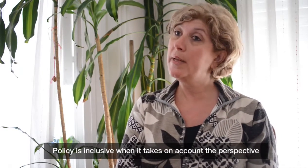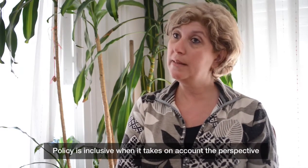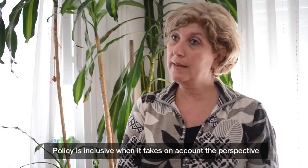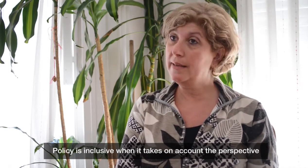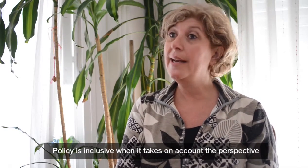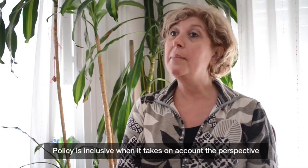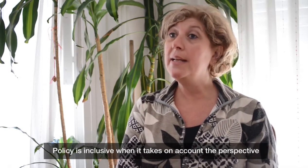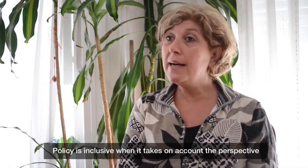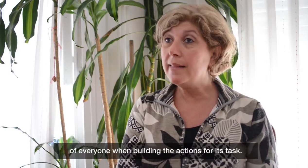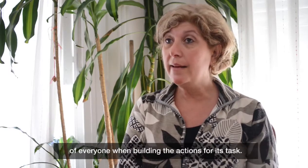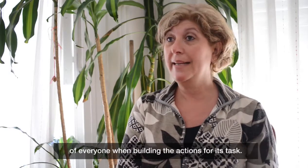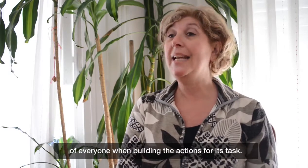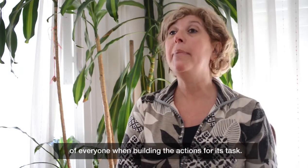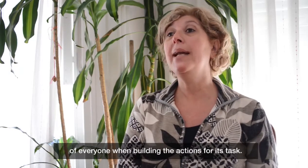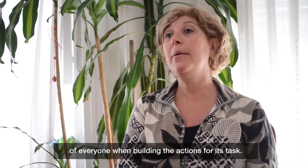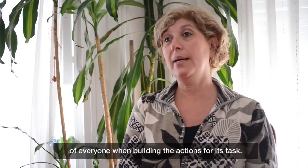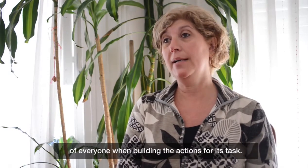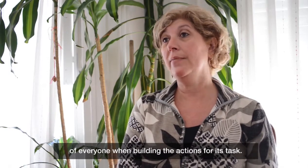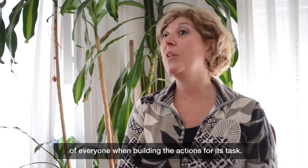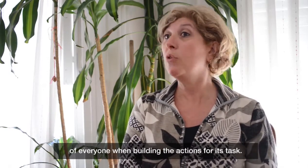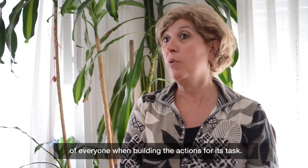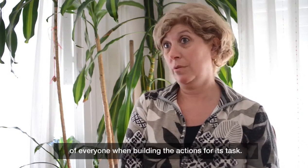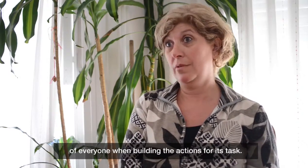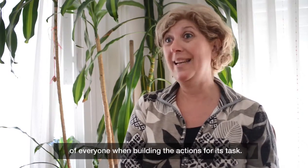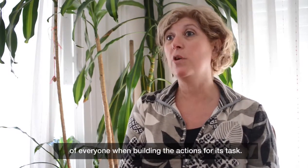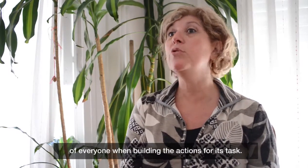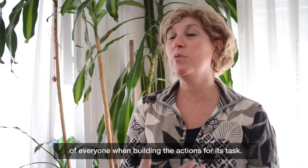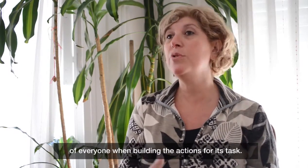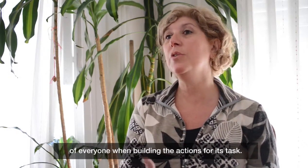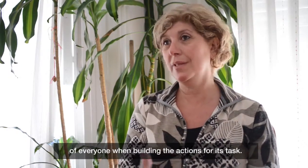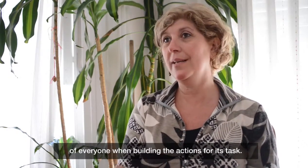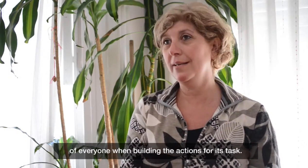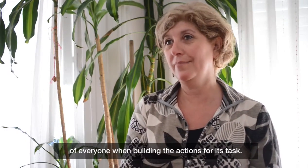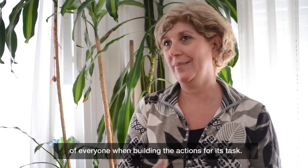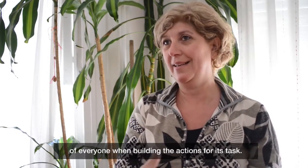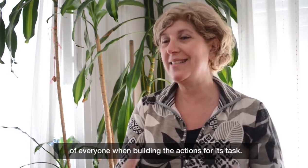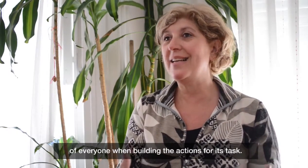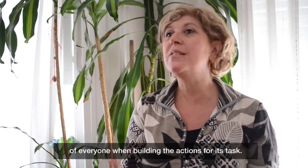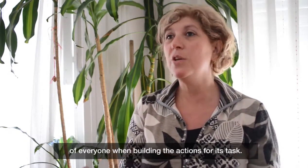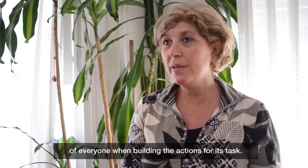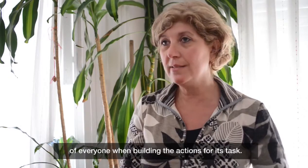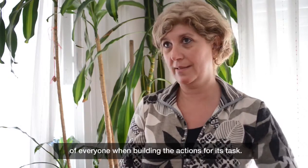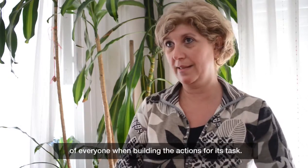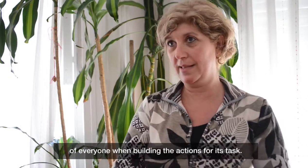cuenta la mirada y la palabra de todos en la construcción de esas acciones que